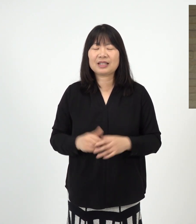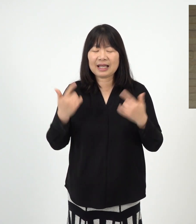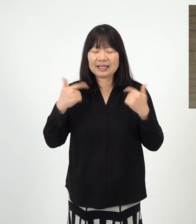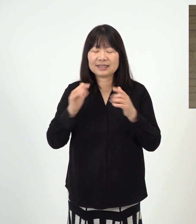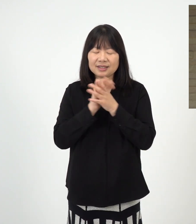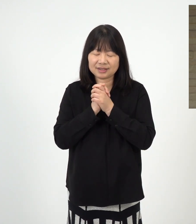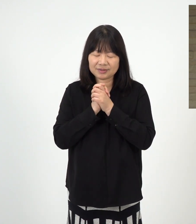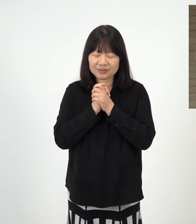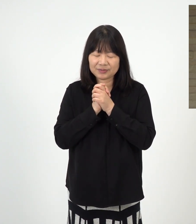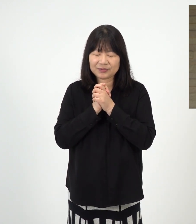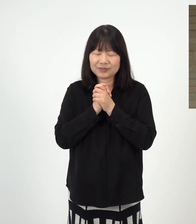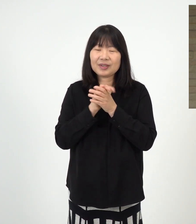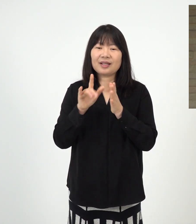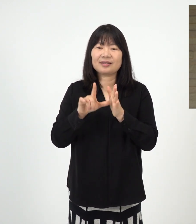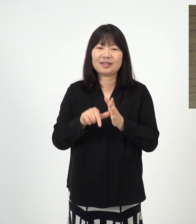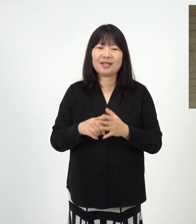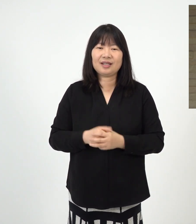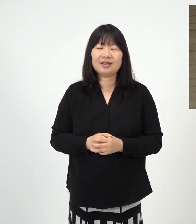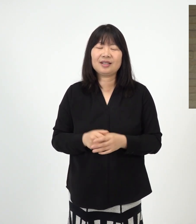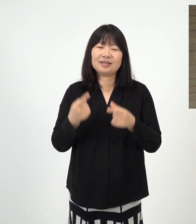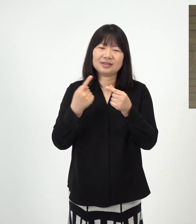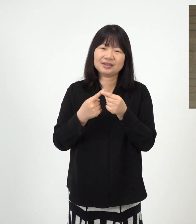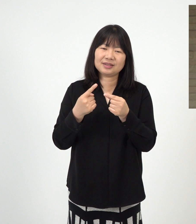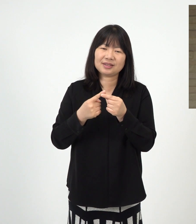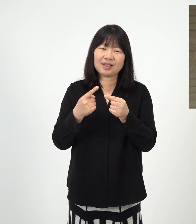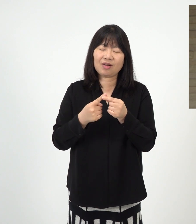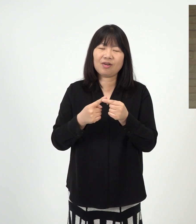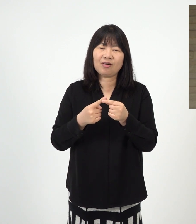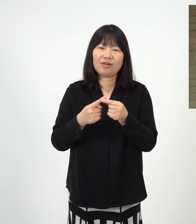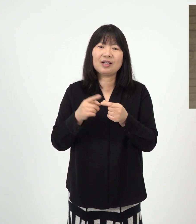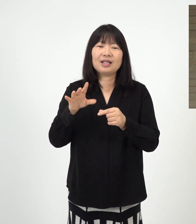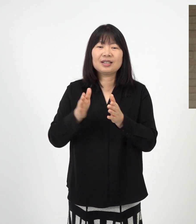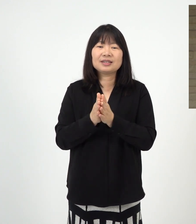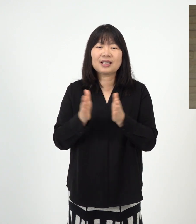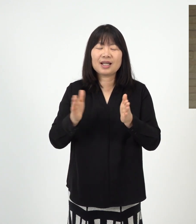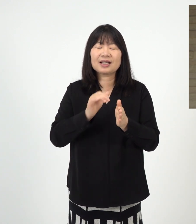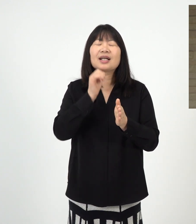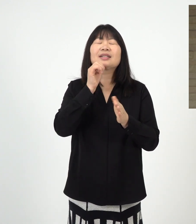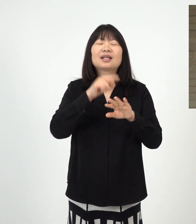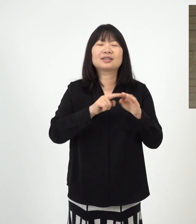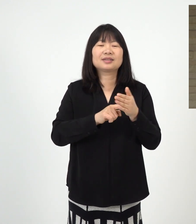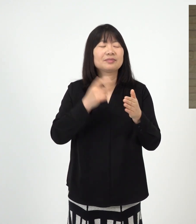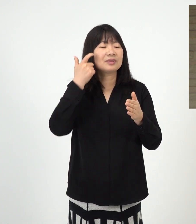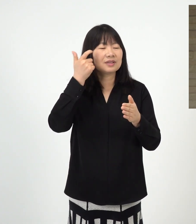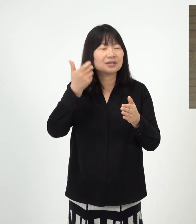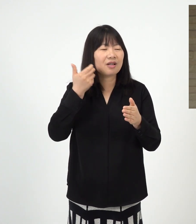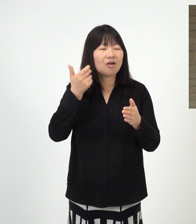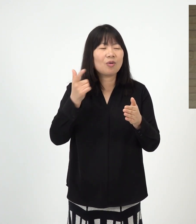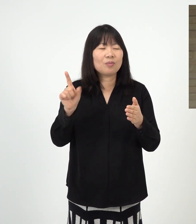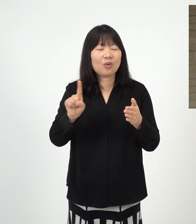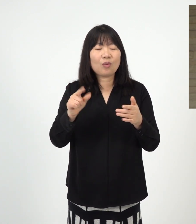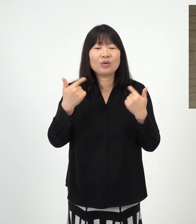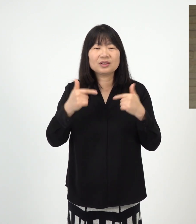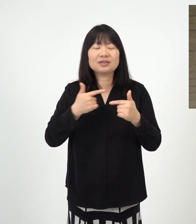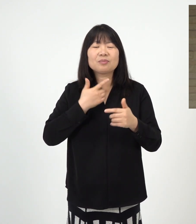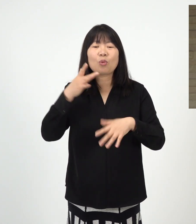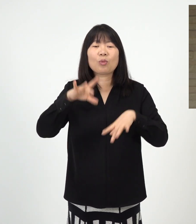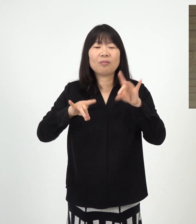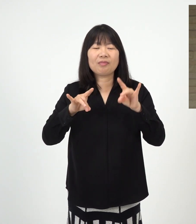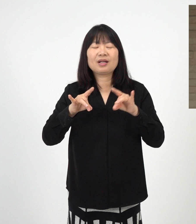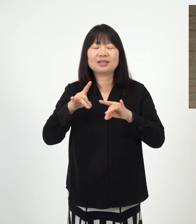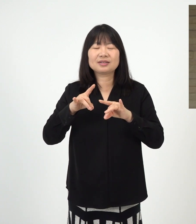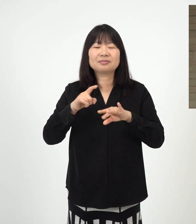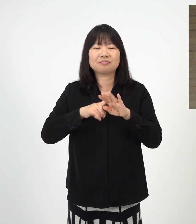항상 기도할 때 첫 머리에 가난한 심령, 뭐죠? 늘 목이 마른